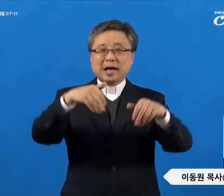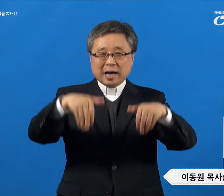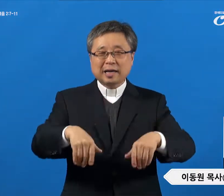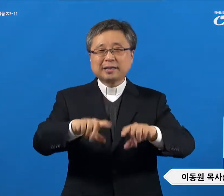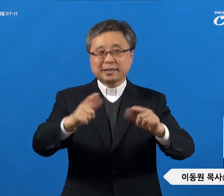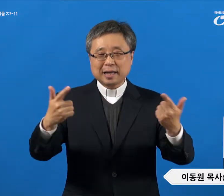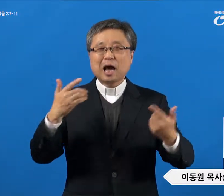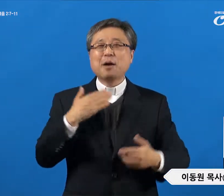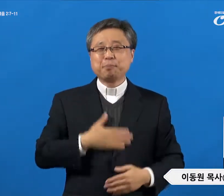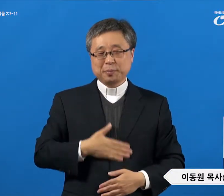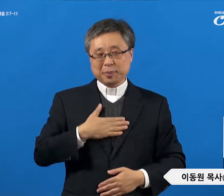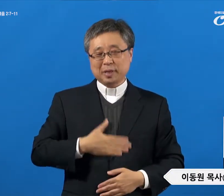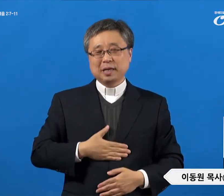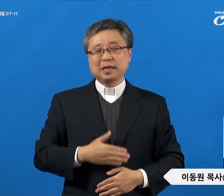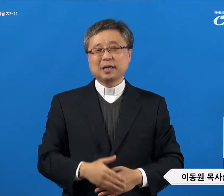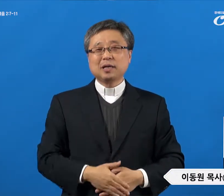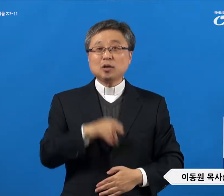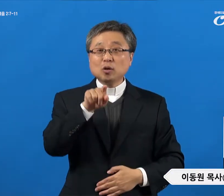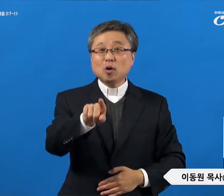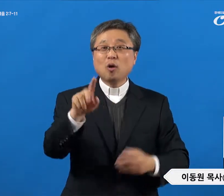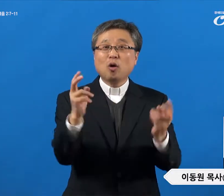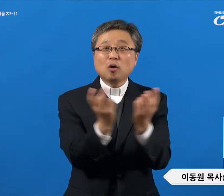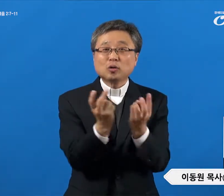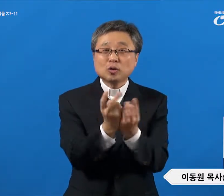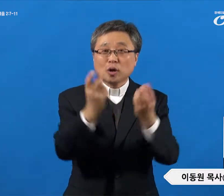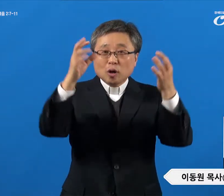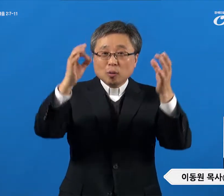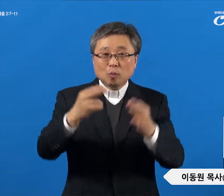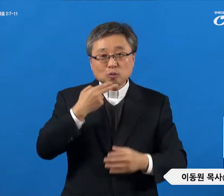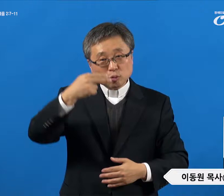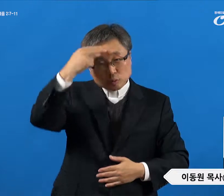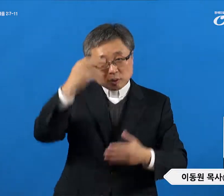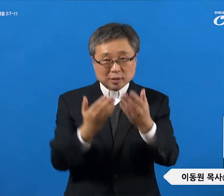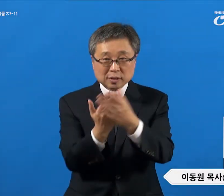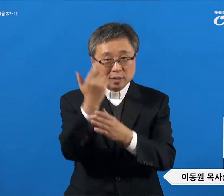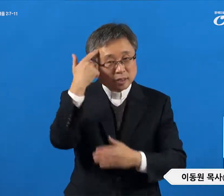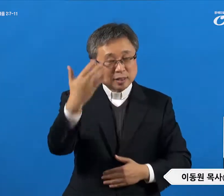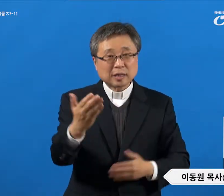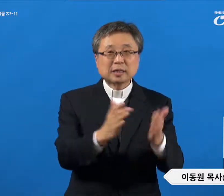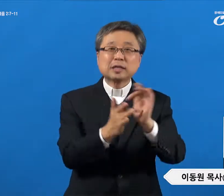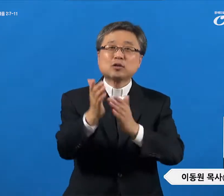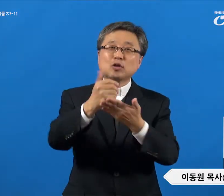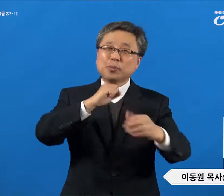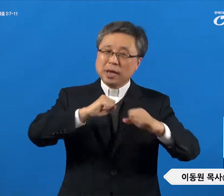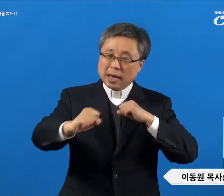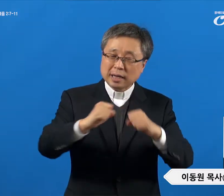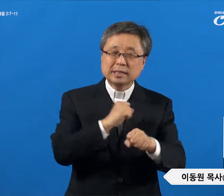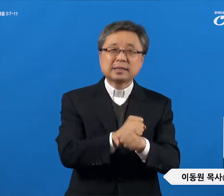하인들이. 이게 어떻게 포도주가 생겼는지, 예수님이 행하신 일, 이건 예수님이 행하셨어.